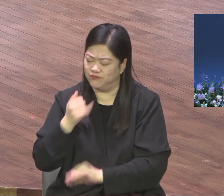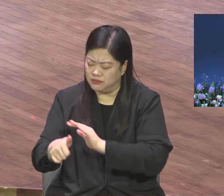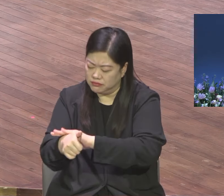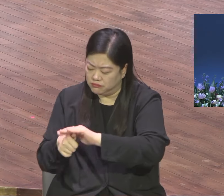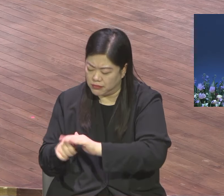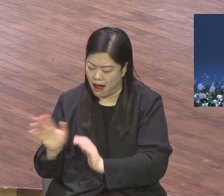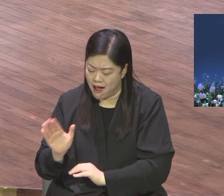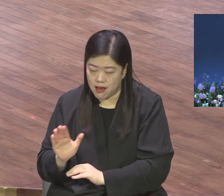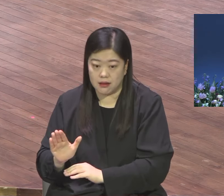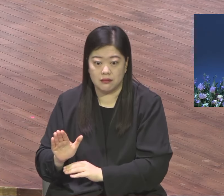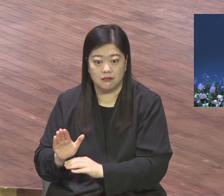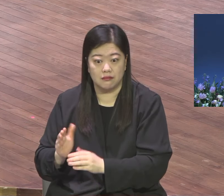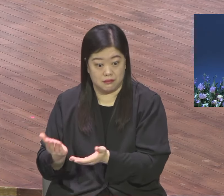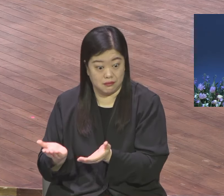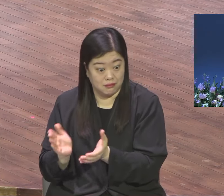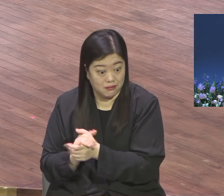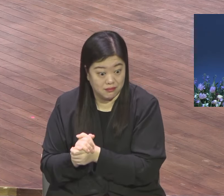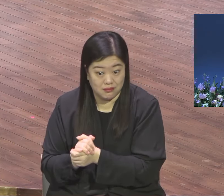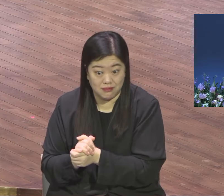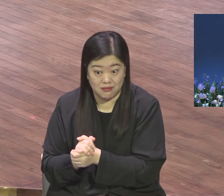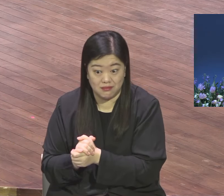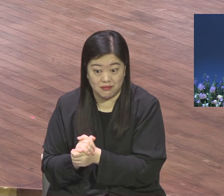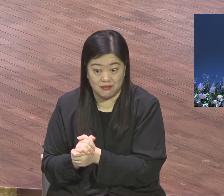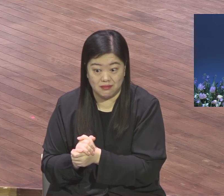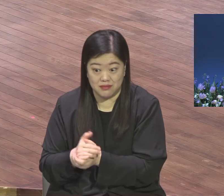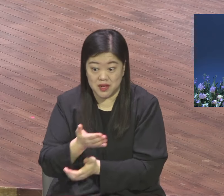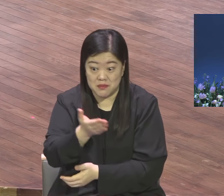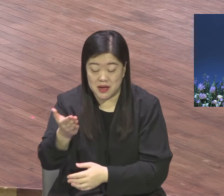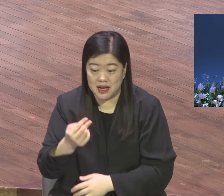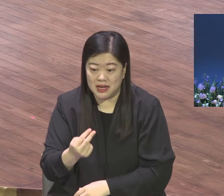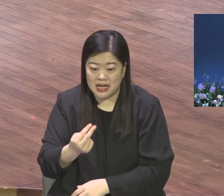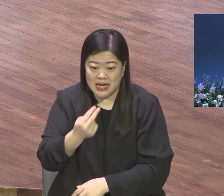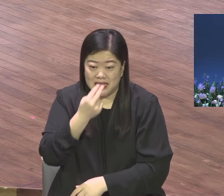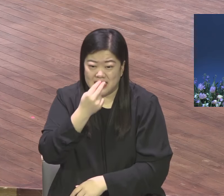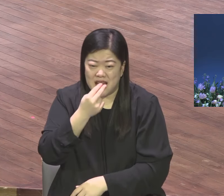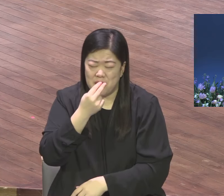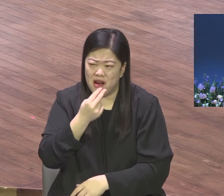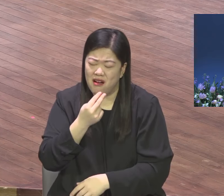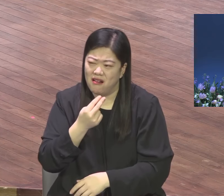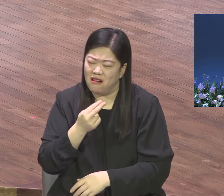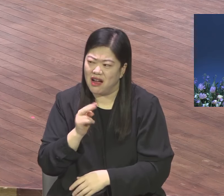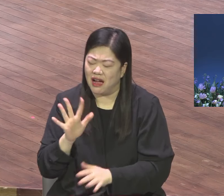아니하리라. 우리는 뭐 생명 아낀다 그까지 너무 멀고